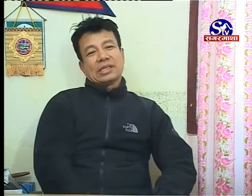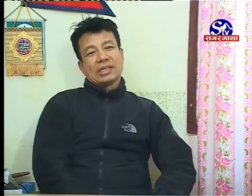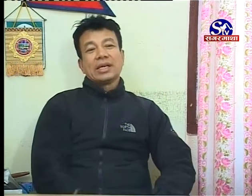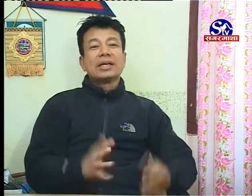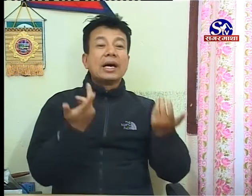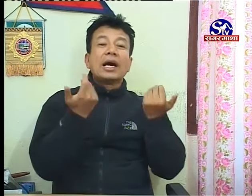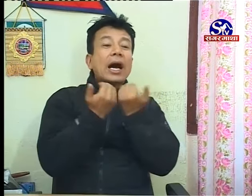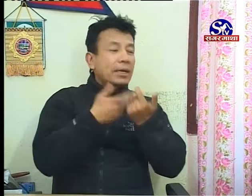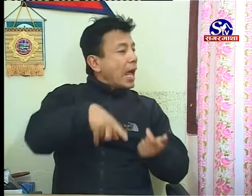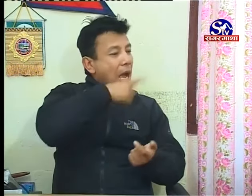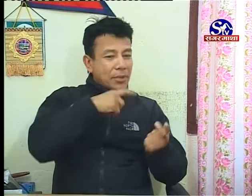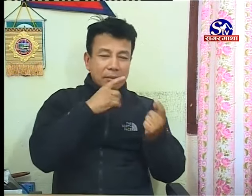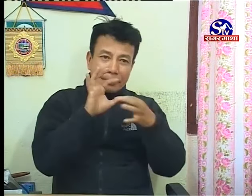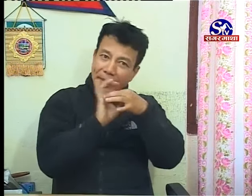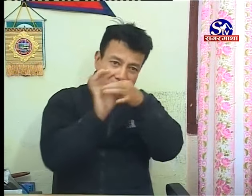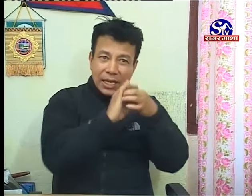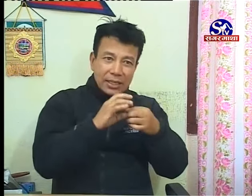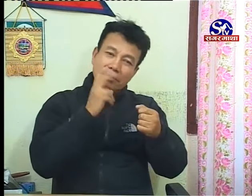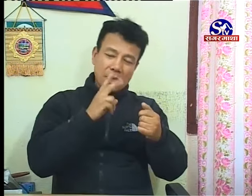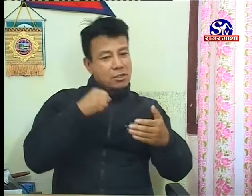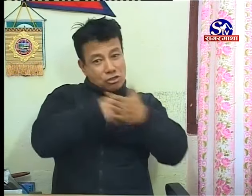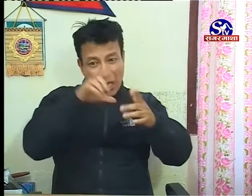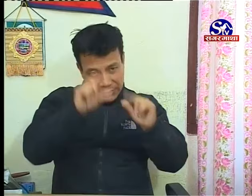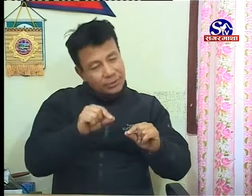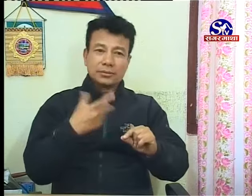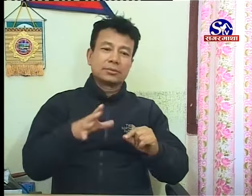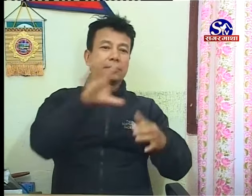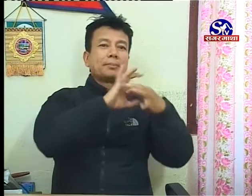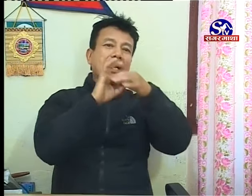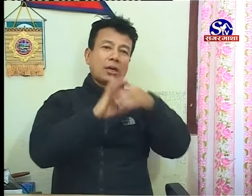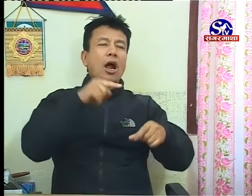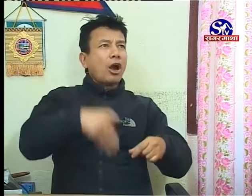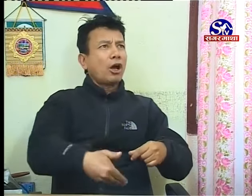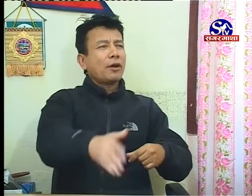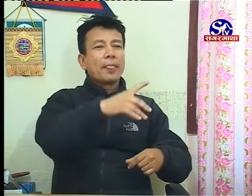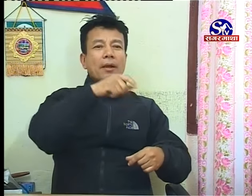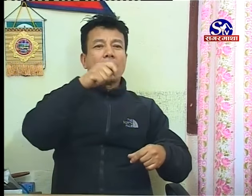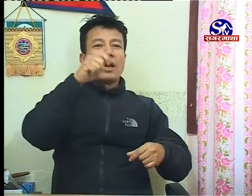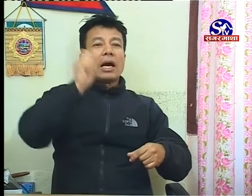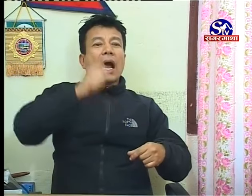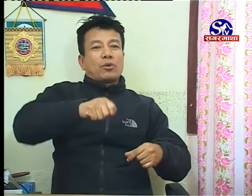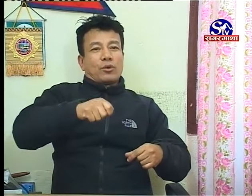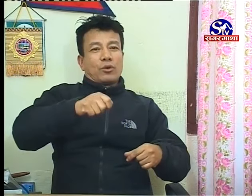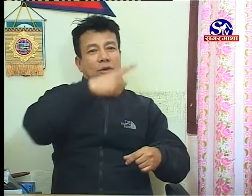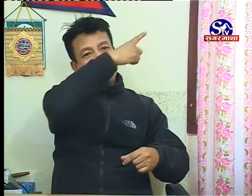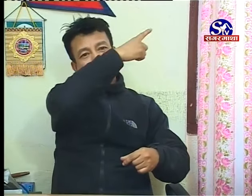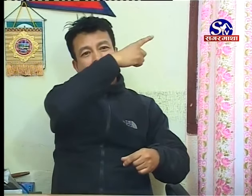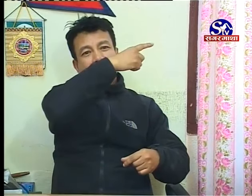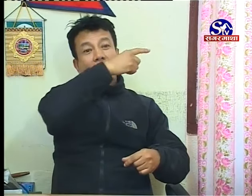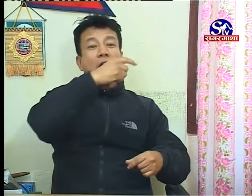नै समस्या छ। अनि त्यसपछि हामीले सल्लाह गऱ्यौँ के गर्ने, अब हामीले चाहिँ बहिराहरूको लागि लाइसेन्सको लागि चाहिँ हामीले सङ्घर्ष